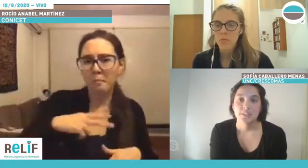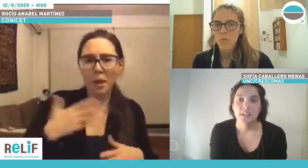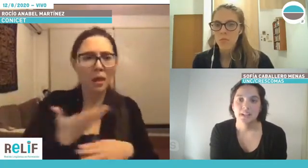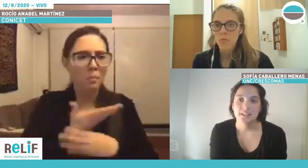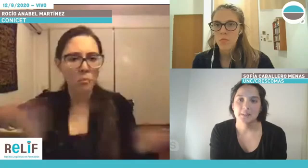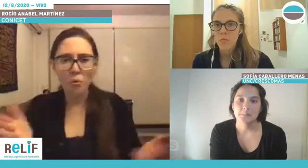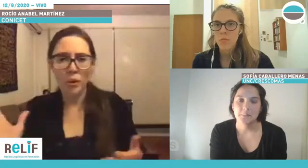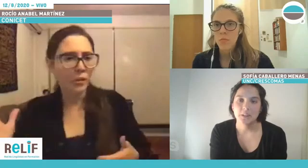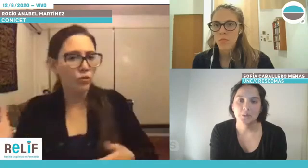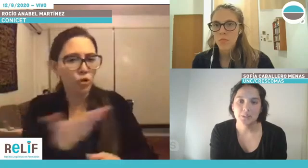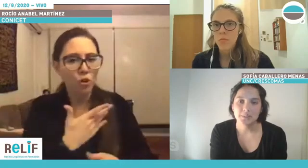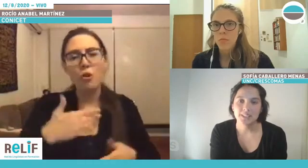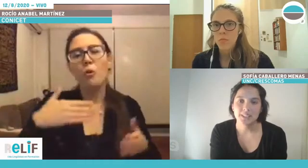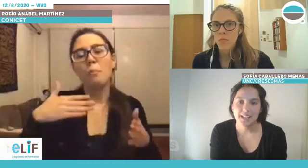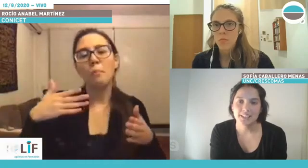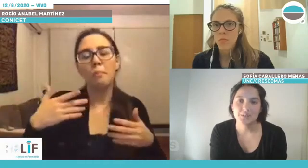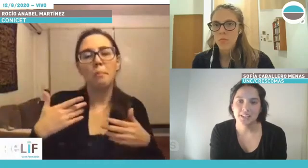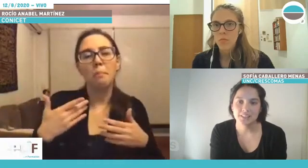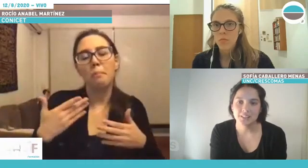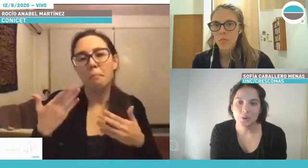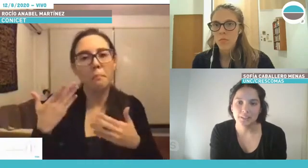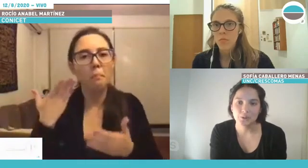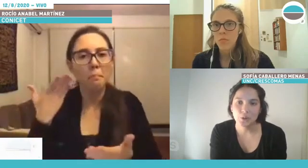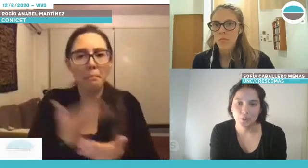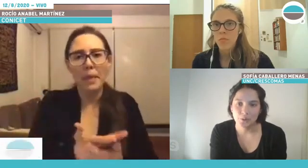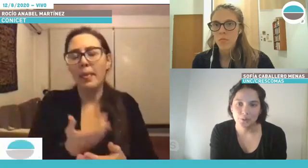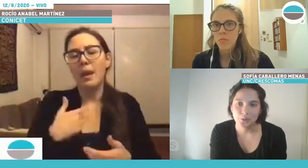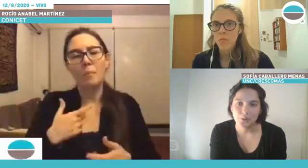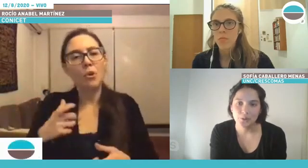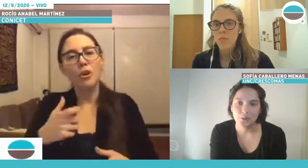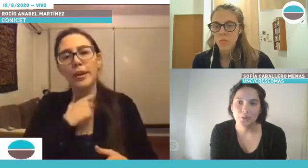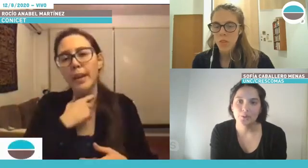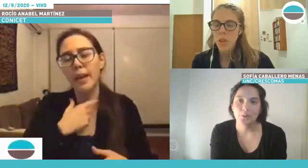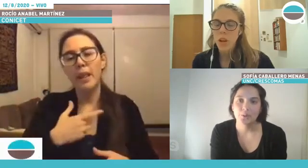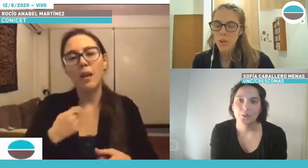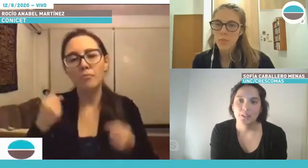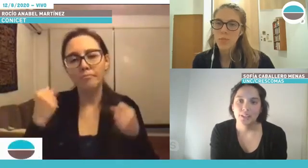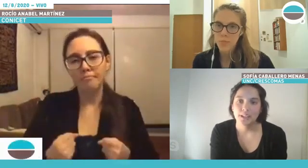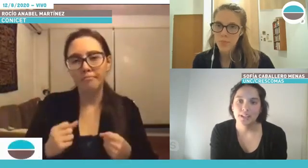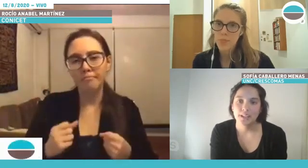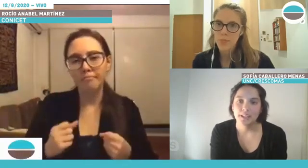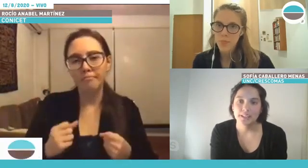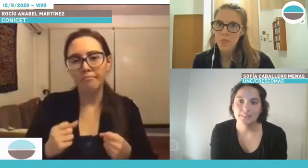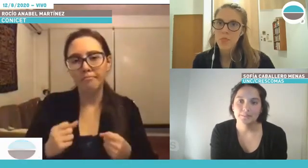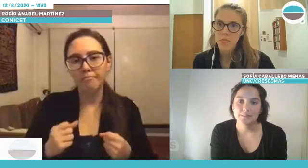Entonces, se pide justamente el derecho al acceso a todo. Claro.